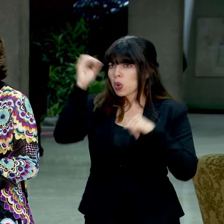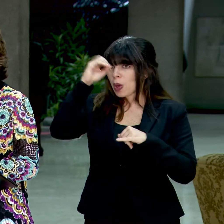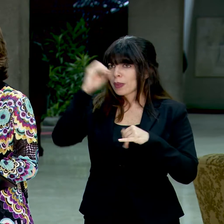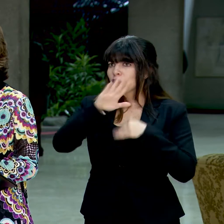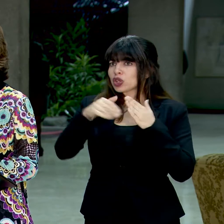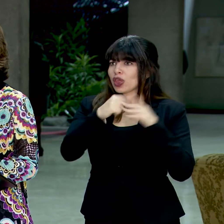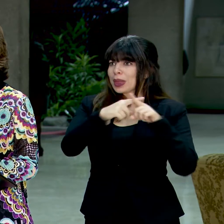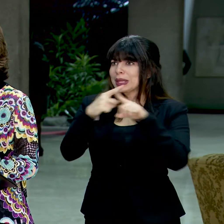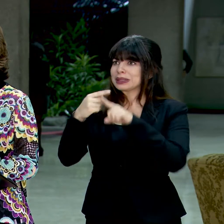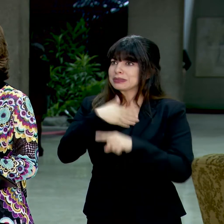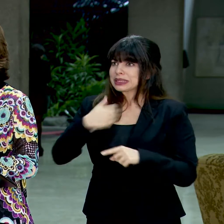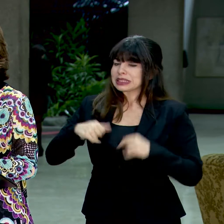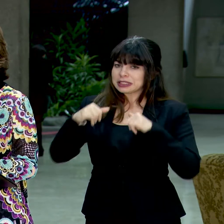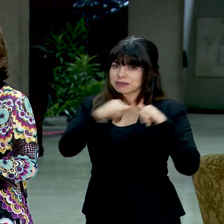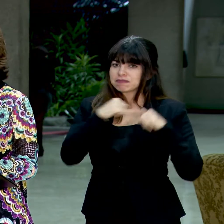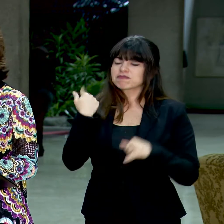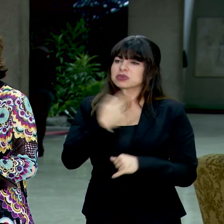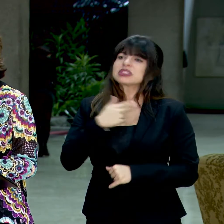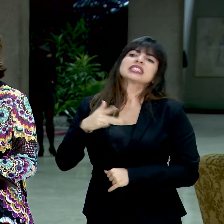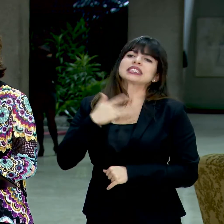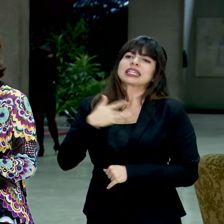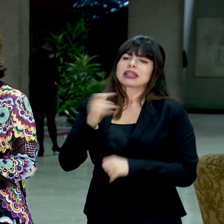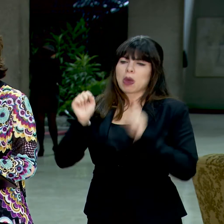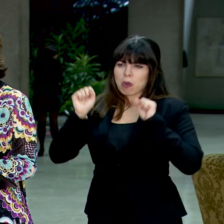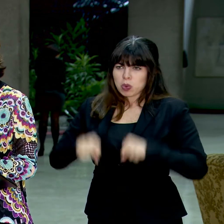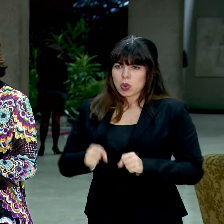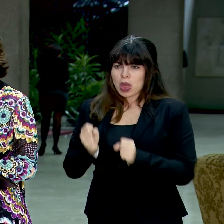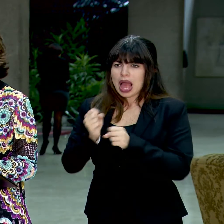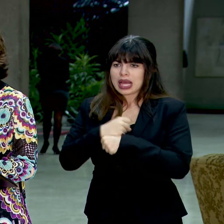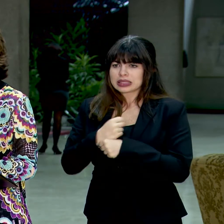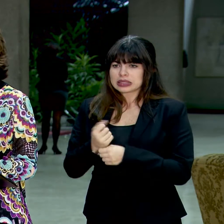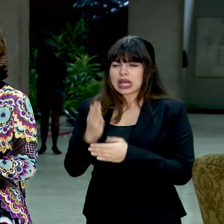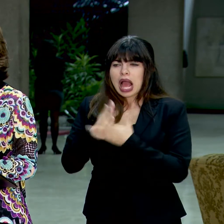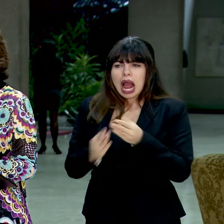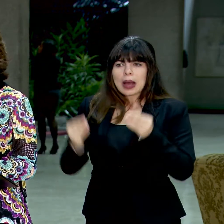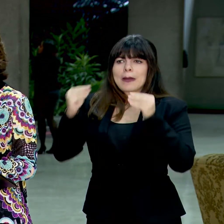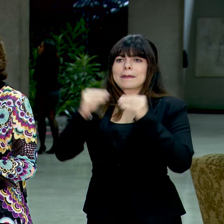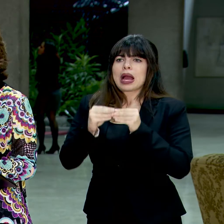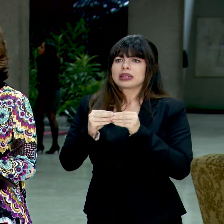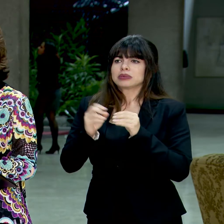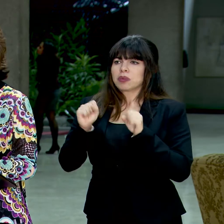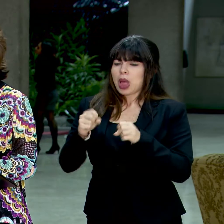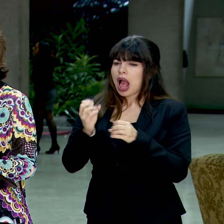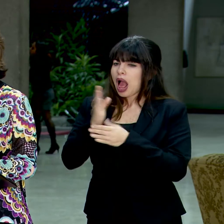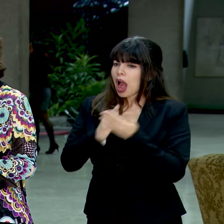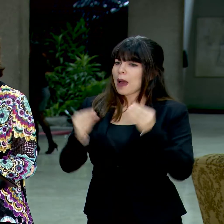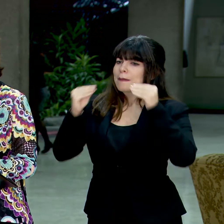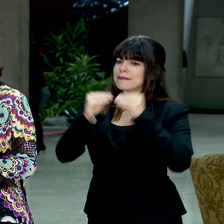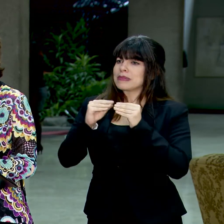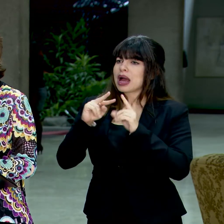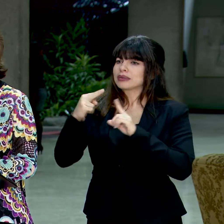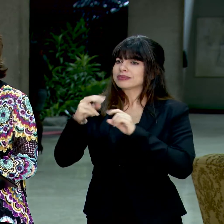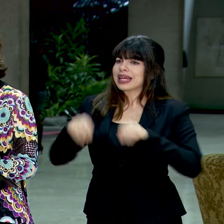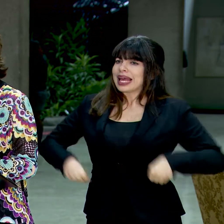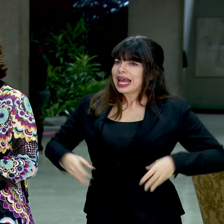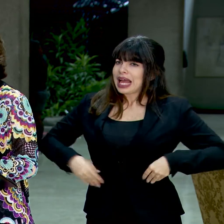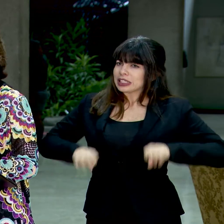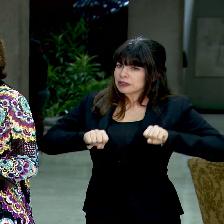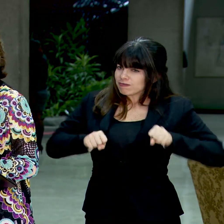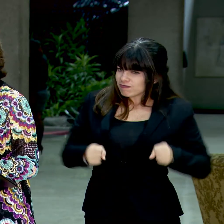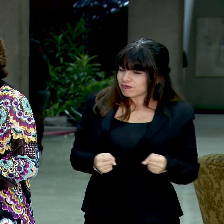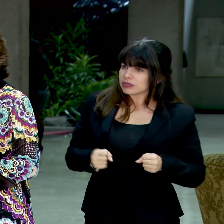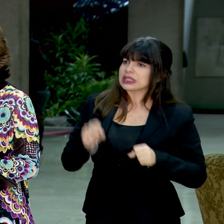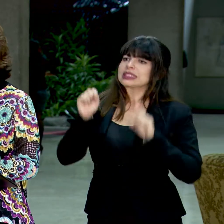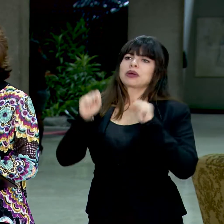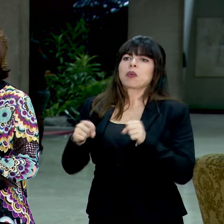todos los expresidentes, sentimos que se puede hacer algo más. Se puede hacer algo más desde el punto de vista de contención del gasto, se puede hacer